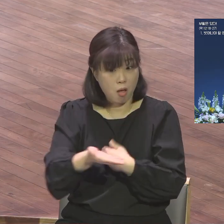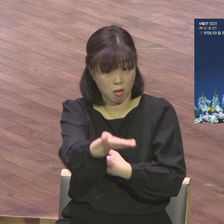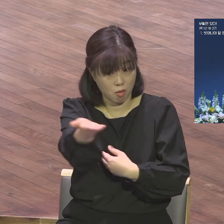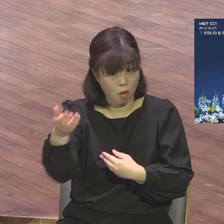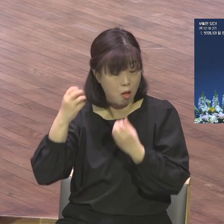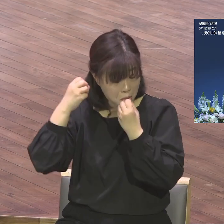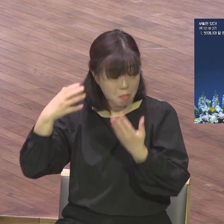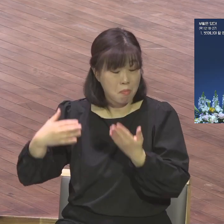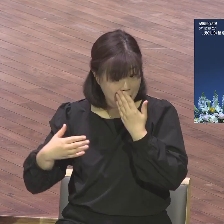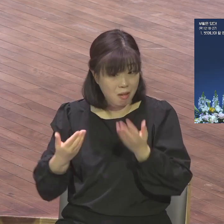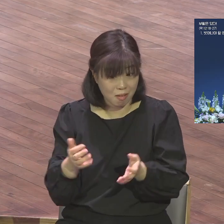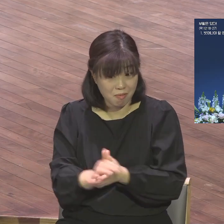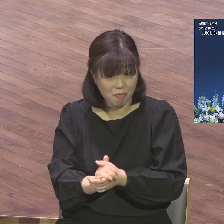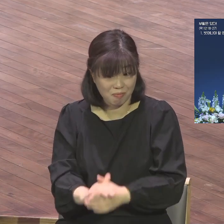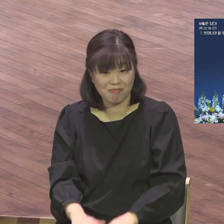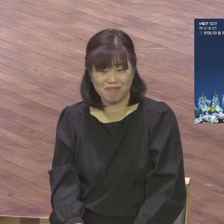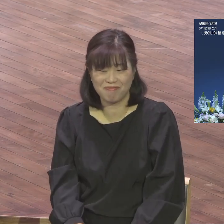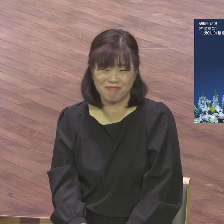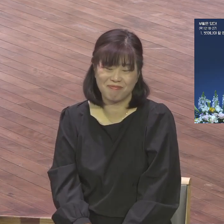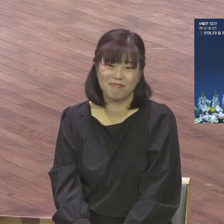가면.